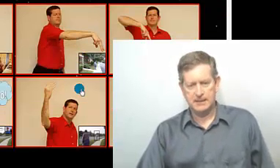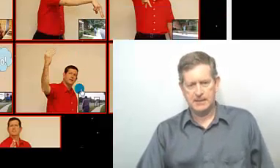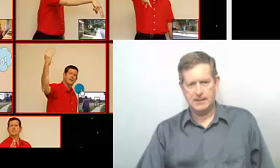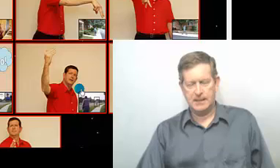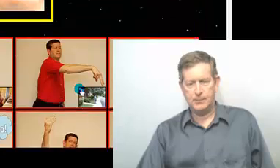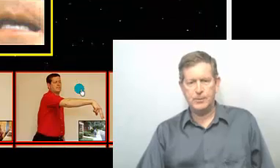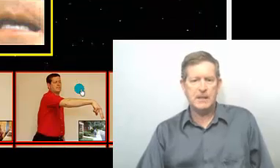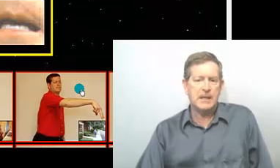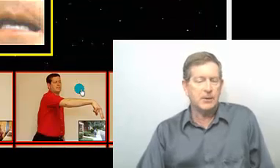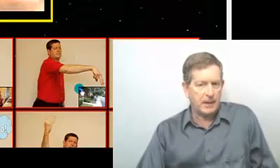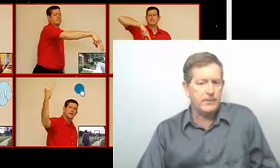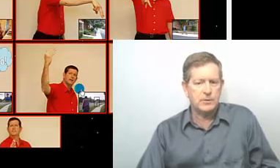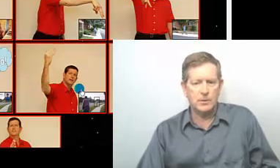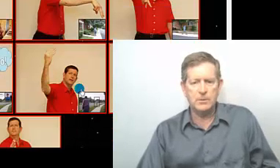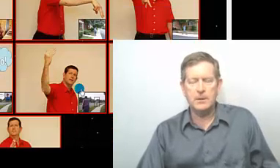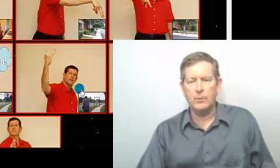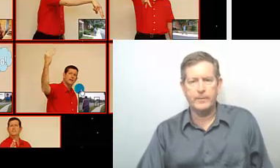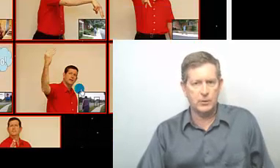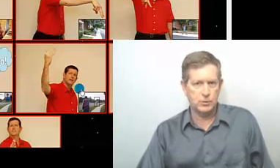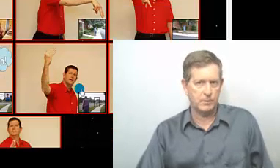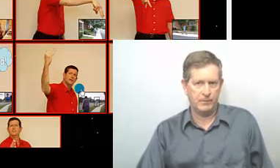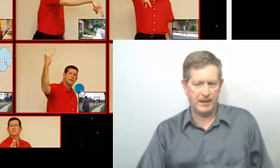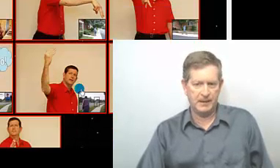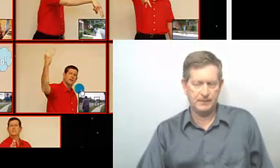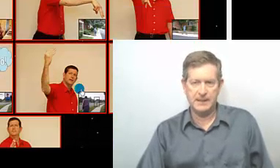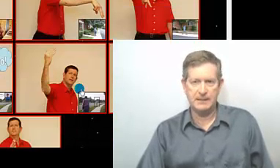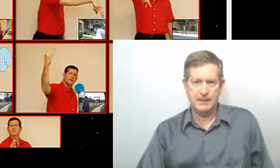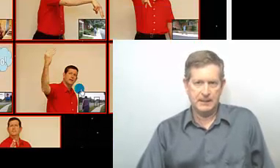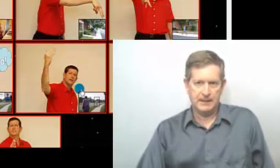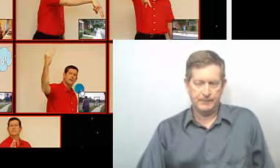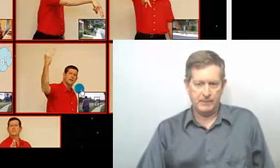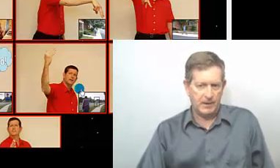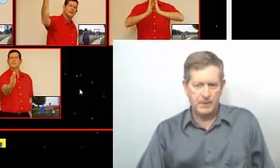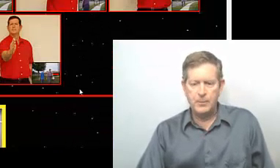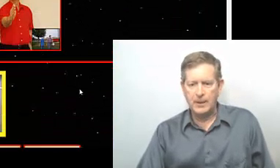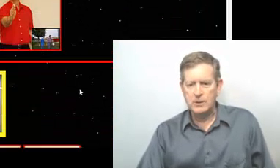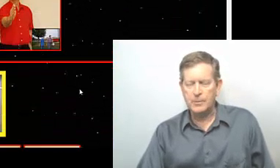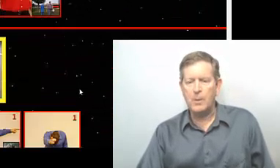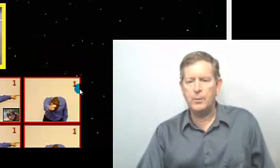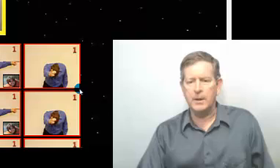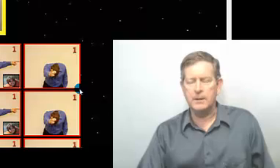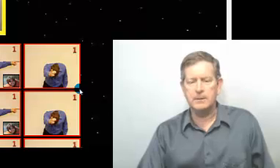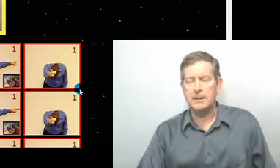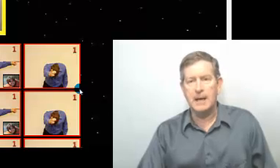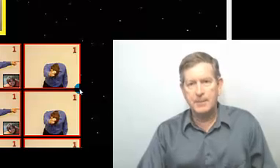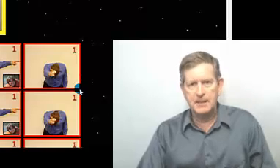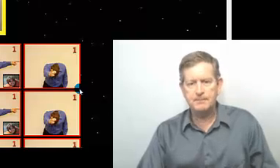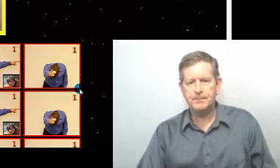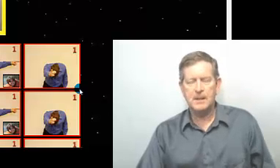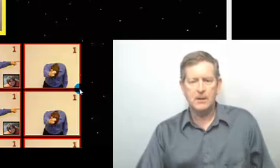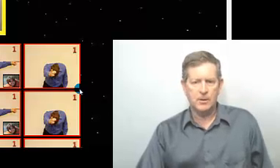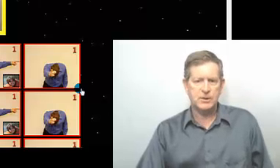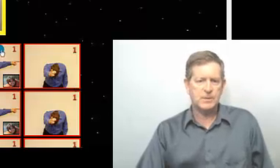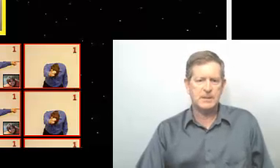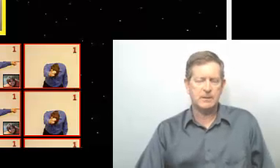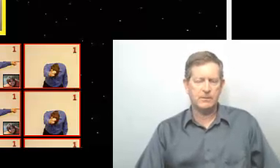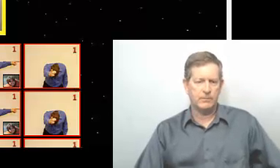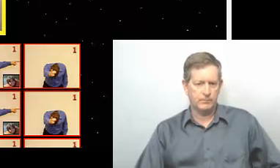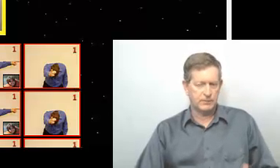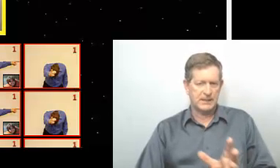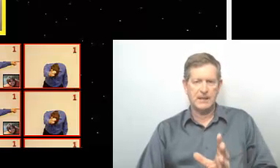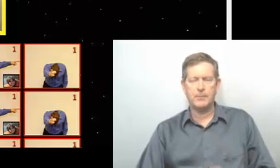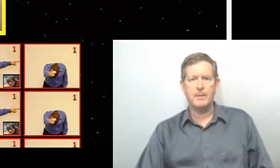voir. Et puis il y a une révision, comme on vient juste de faire, des verbes les plus récemment appris.